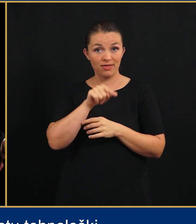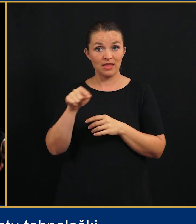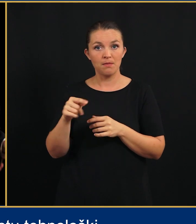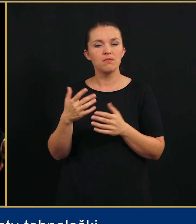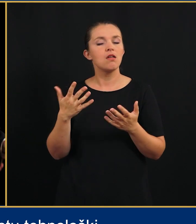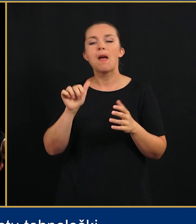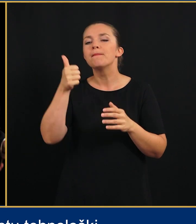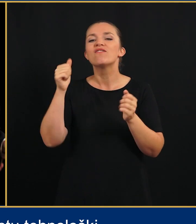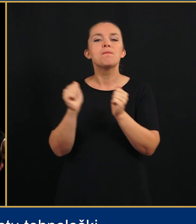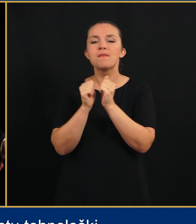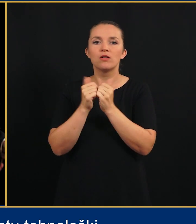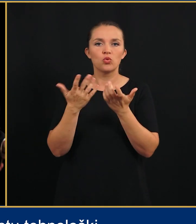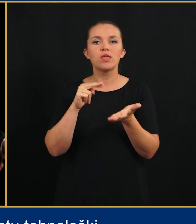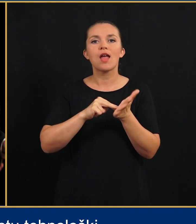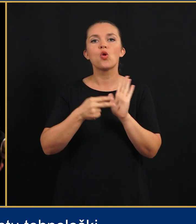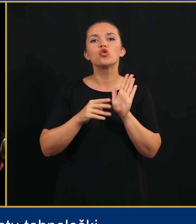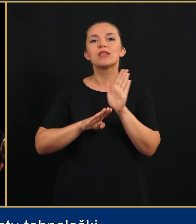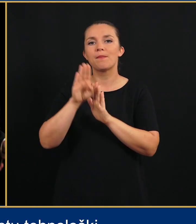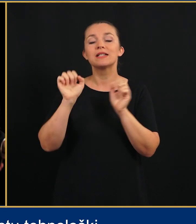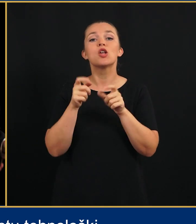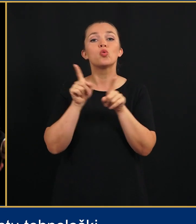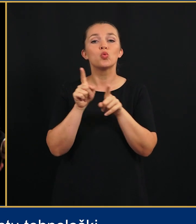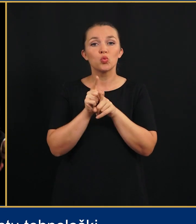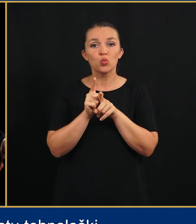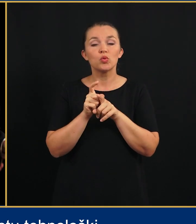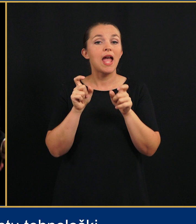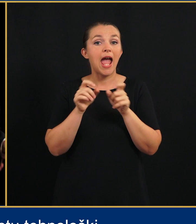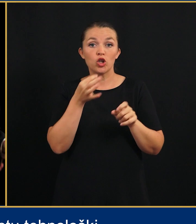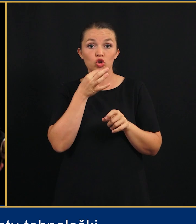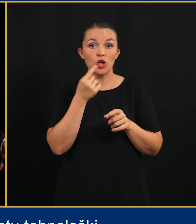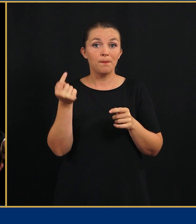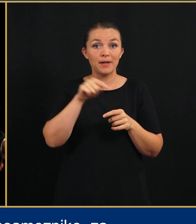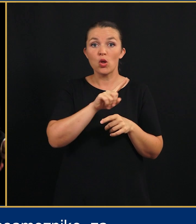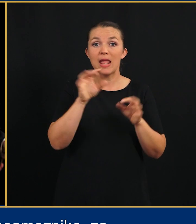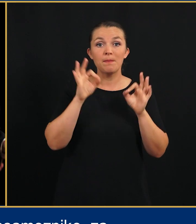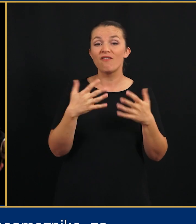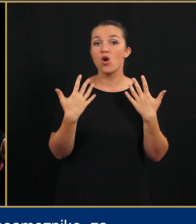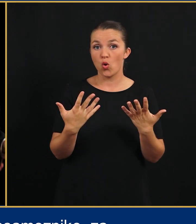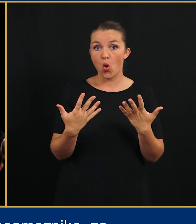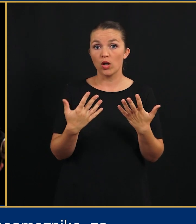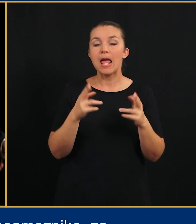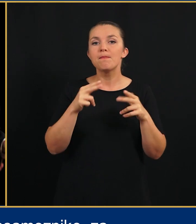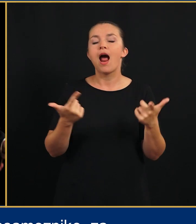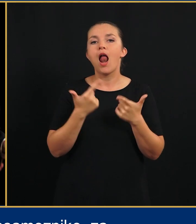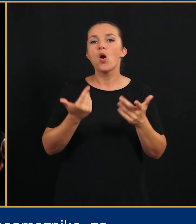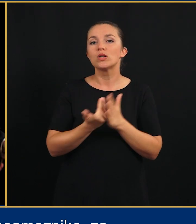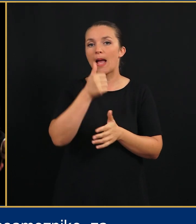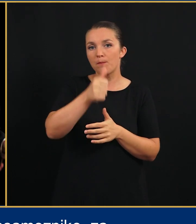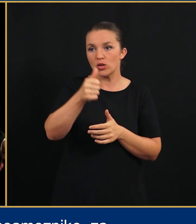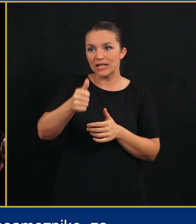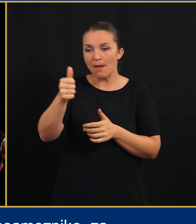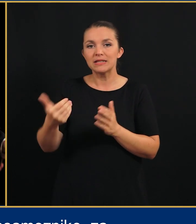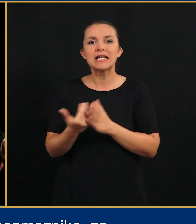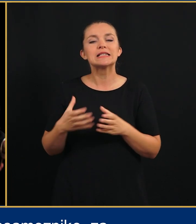je daleč na prvem mestu tehnološki napredek, zato tudi, ker če se znajde v nepravih rokah, ima lahko za